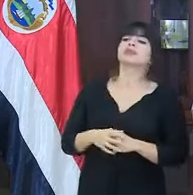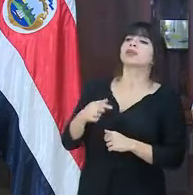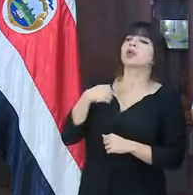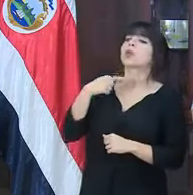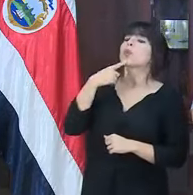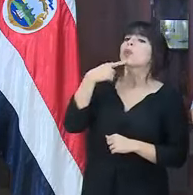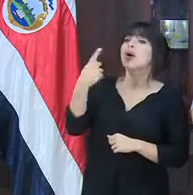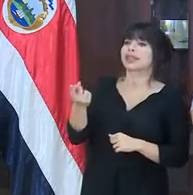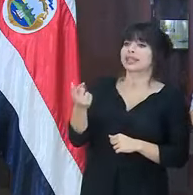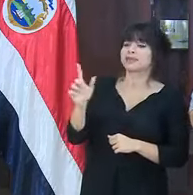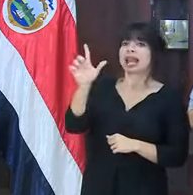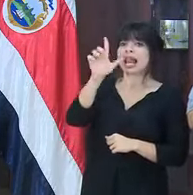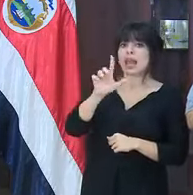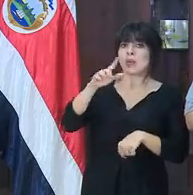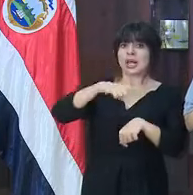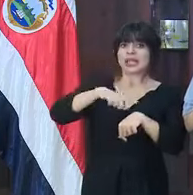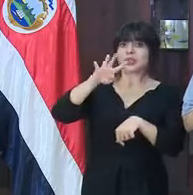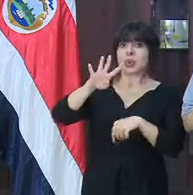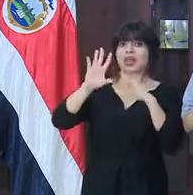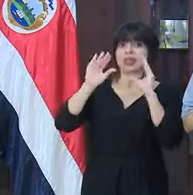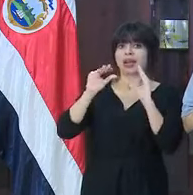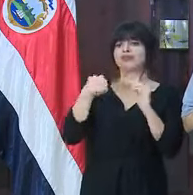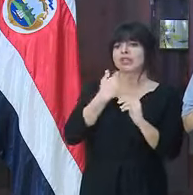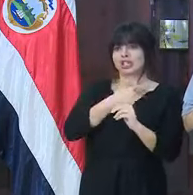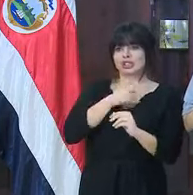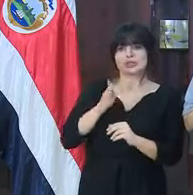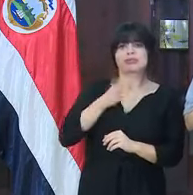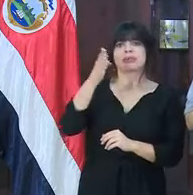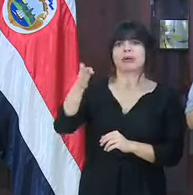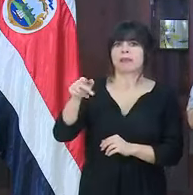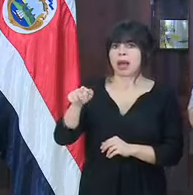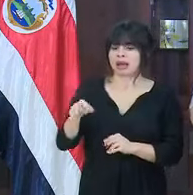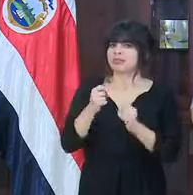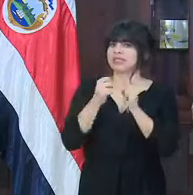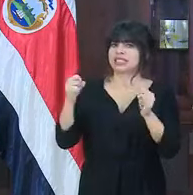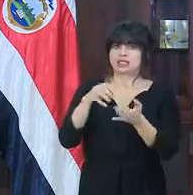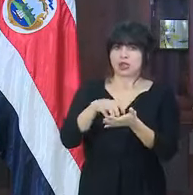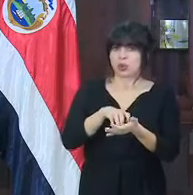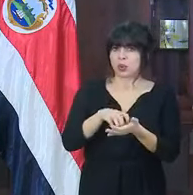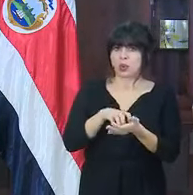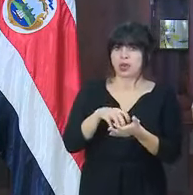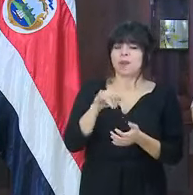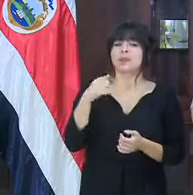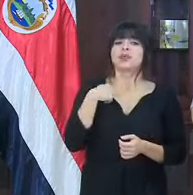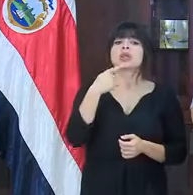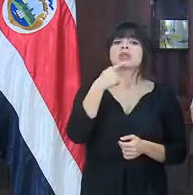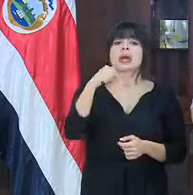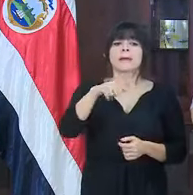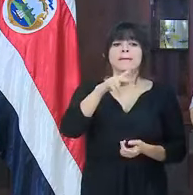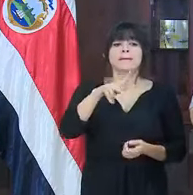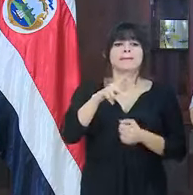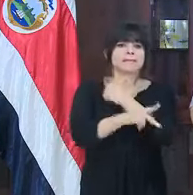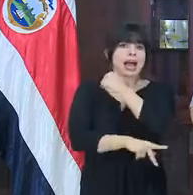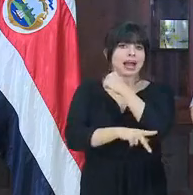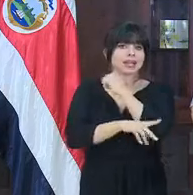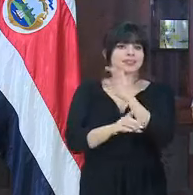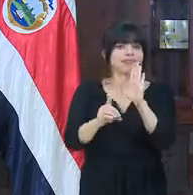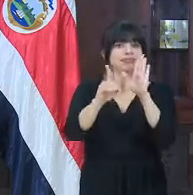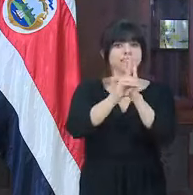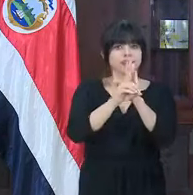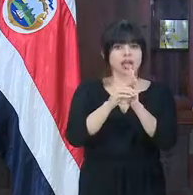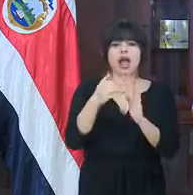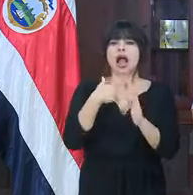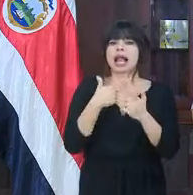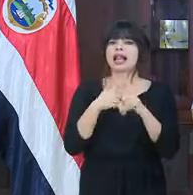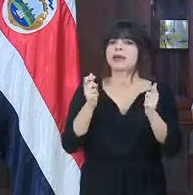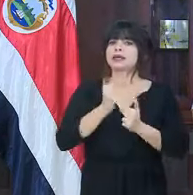Le voy a decir que el lunes a las 4 de la tarde estaremos allí, sin duda alguna. Como digo, no, estamos en un país de derecho y tenemos libertad